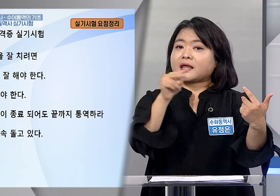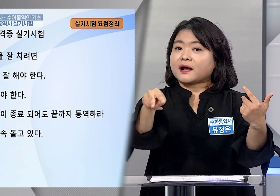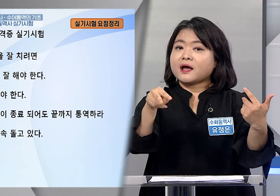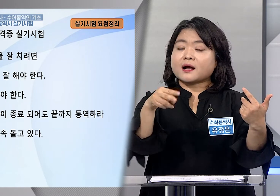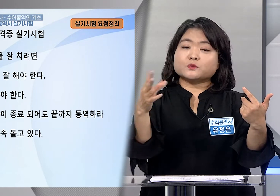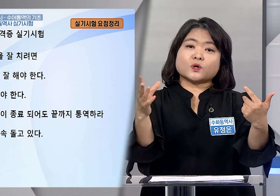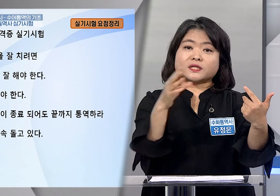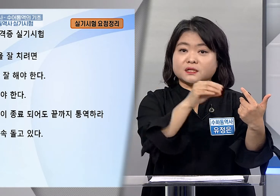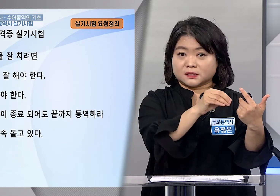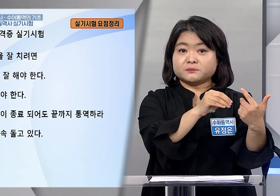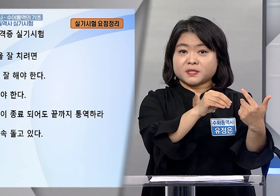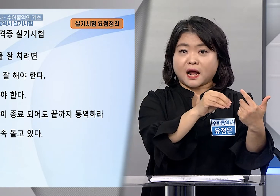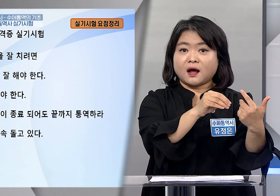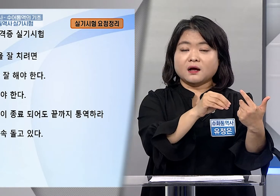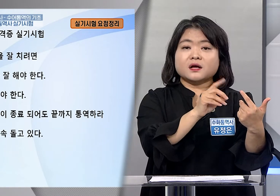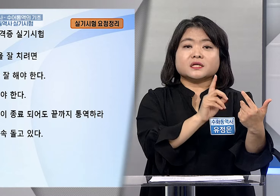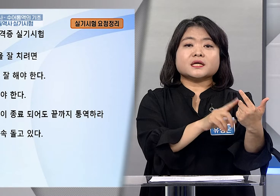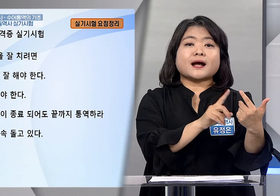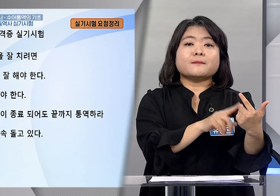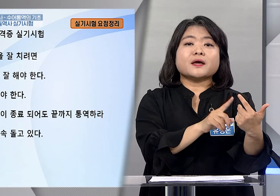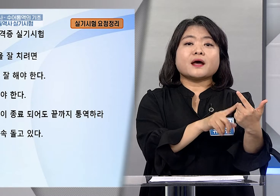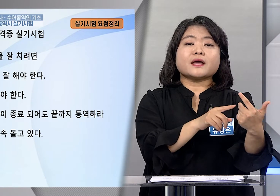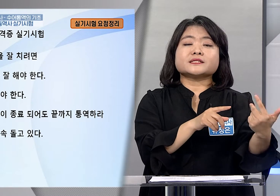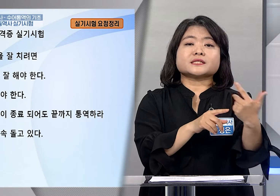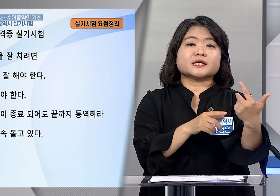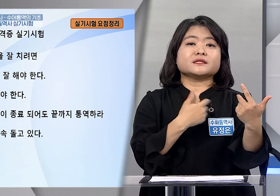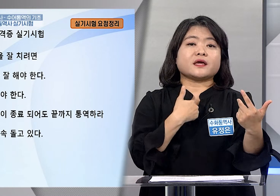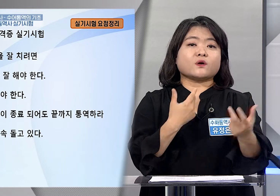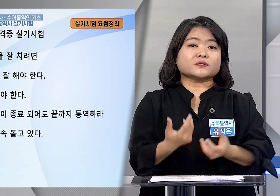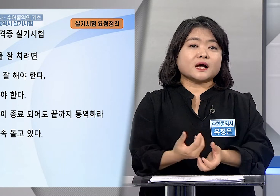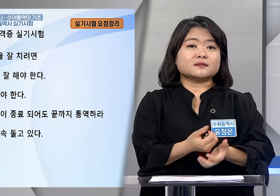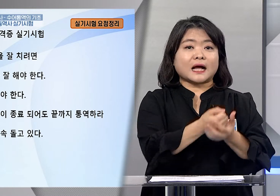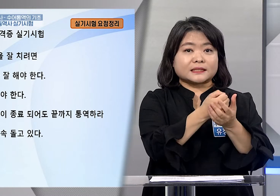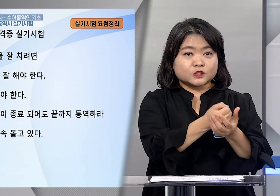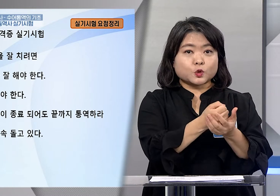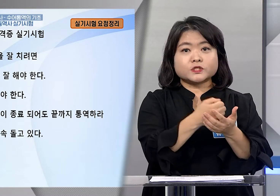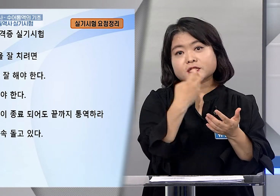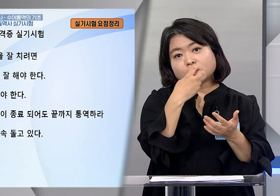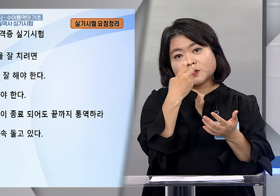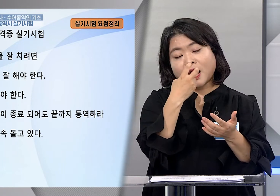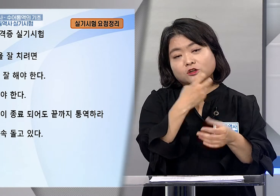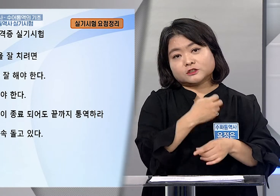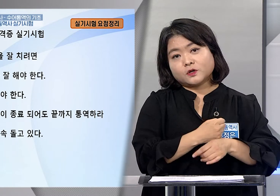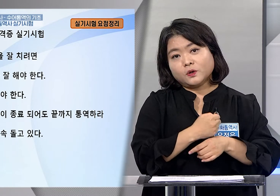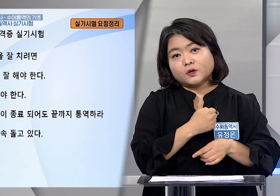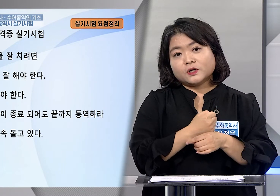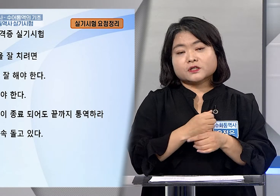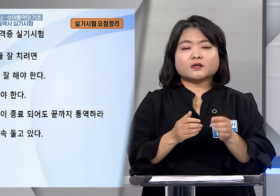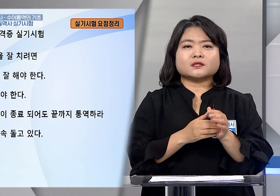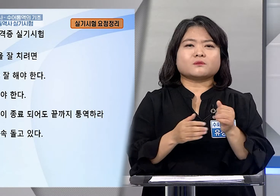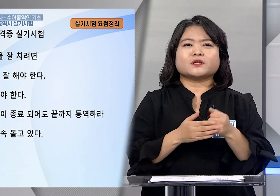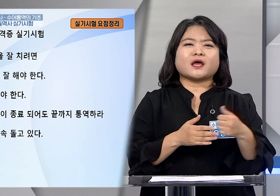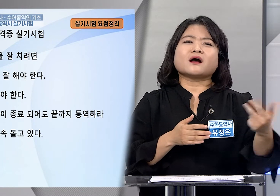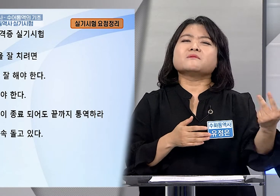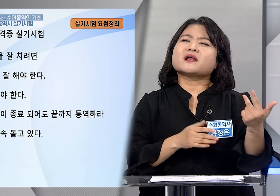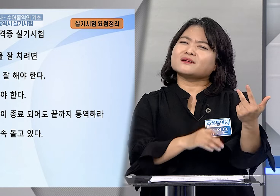나가야 감독관이 이걸 끕니다. 이 카메라에 찍힌 내 영상을 가지고 채점을 하거든요. 그렇기 때문에 카메라는